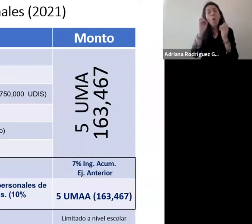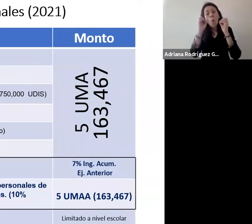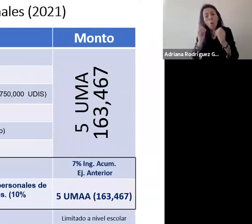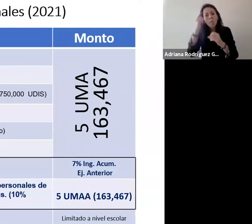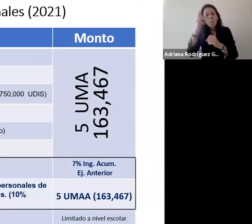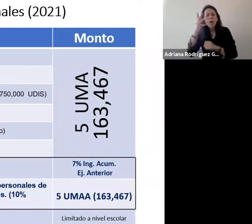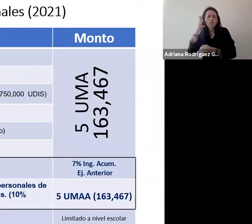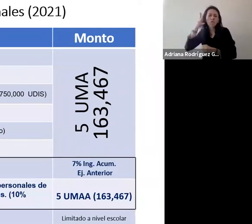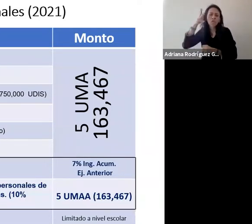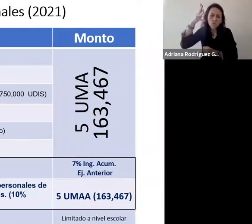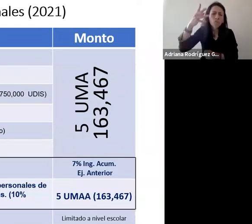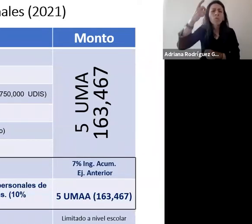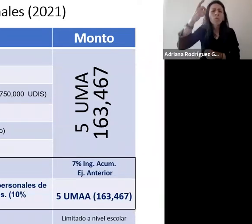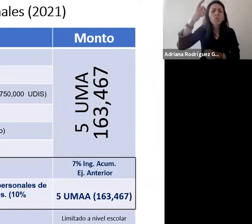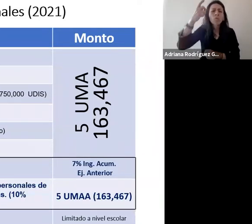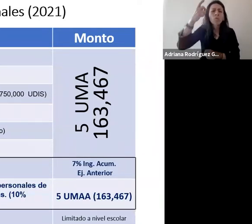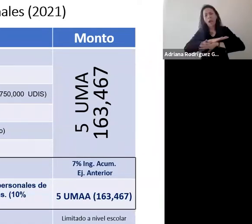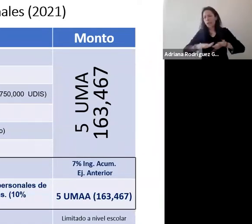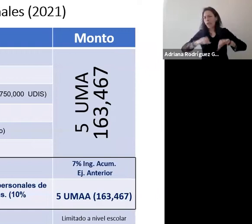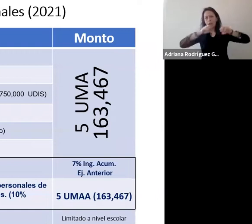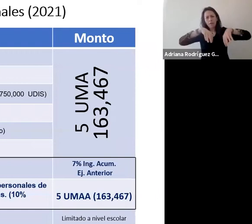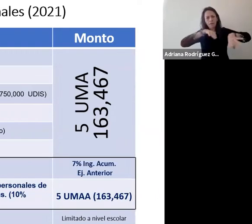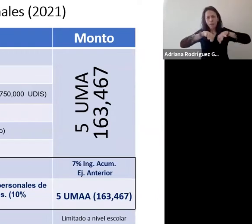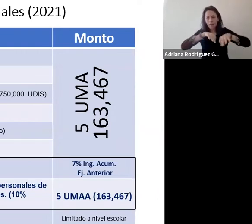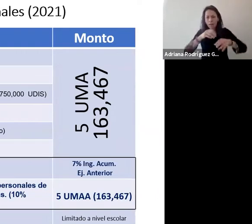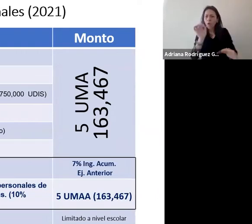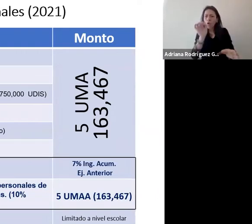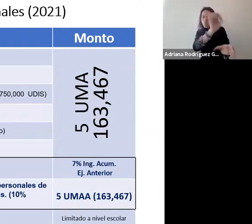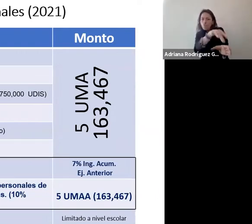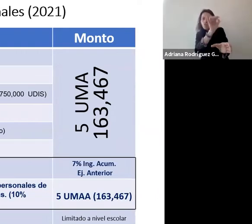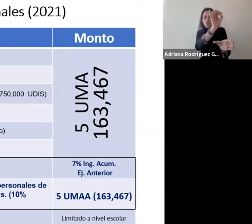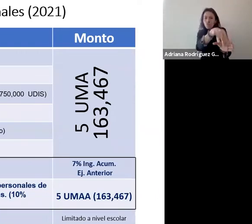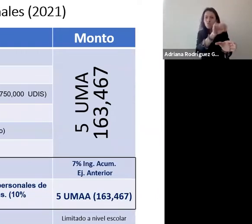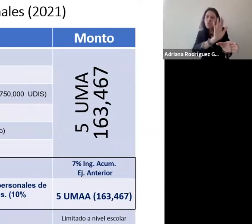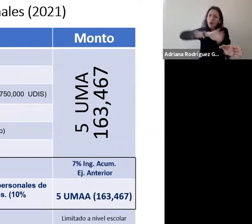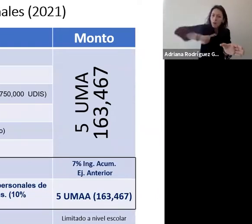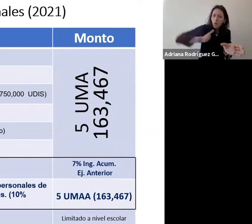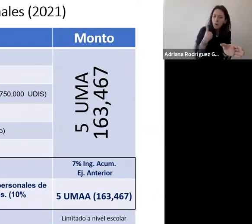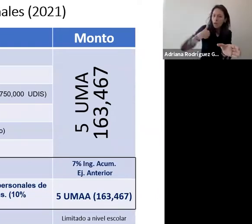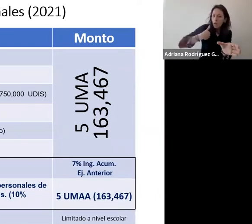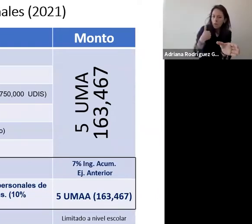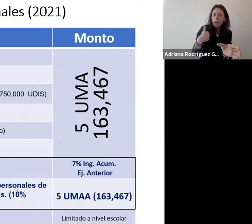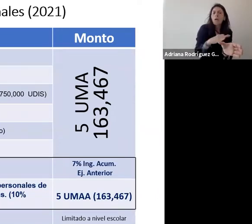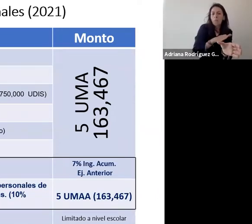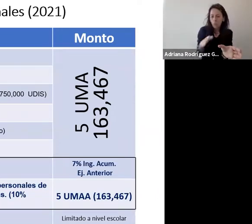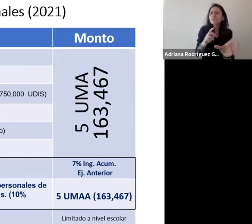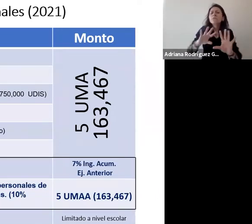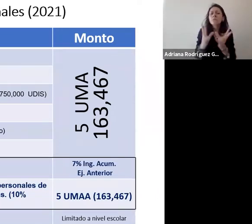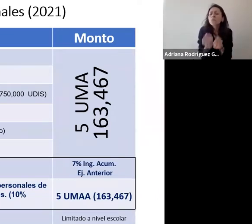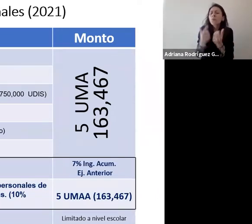aportaciones voluntarias. Esto, los donativos hasta el 7% y las